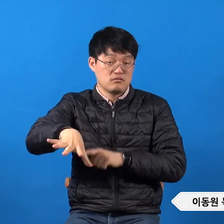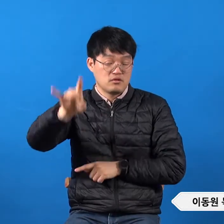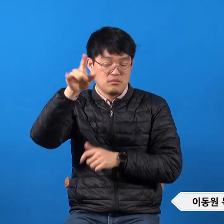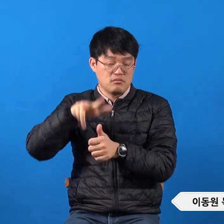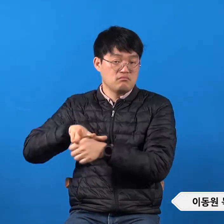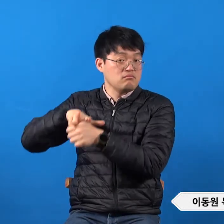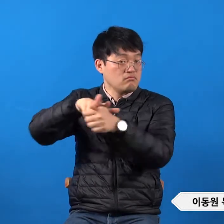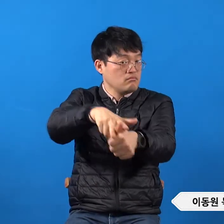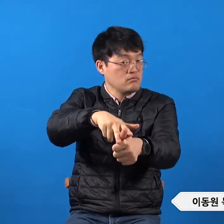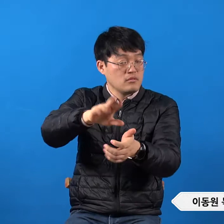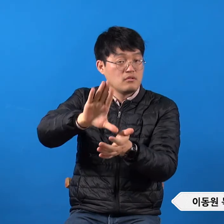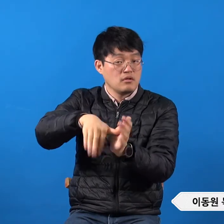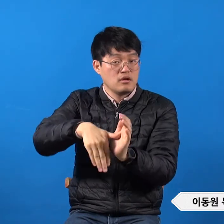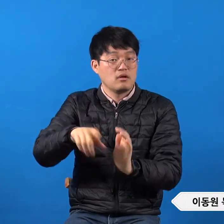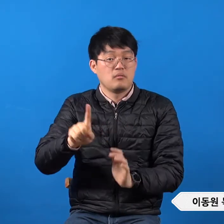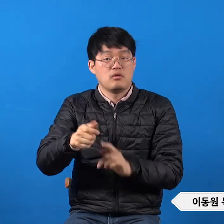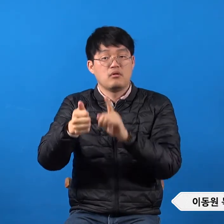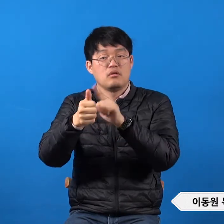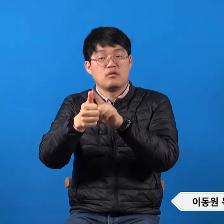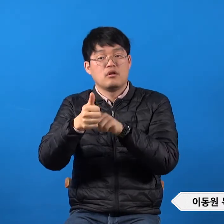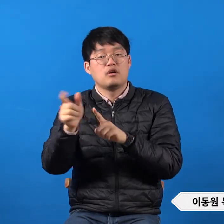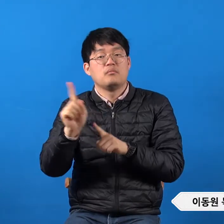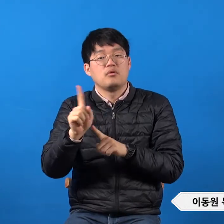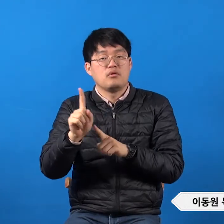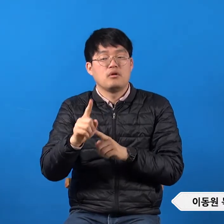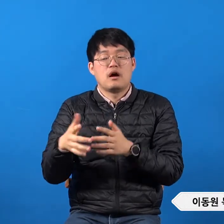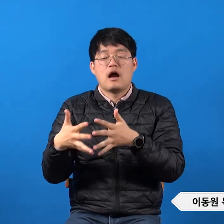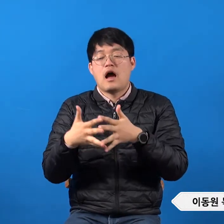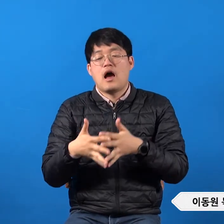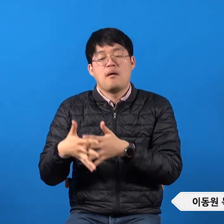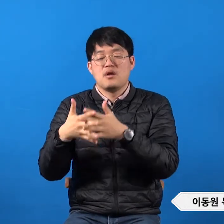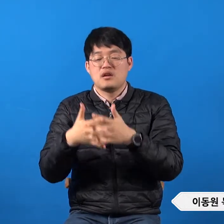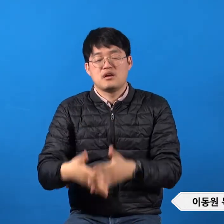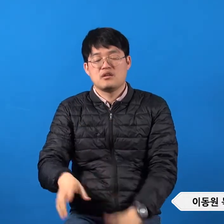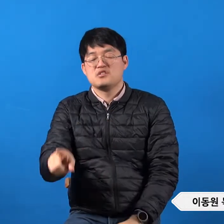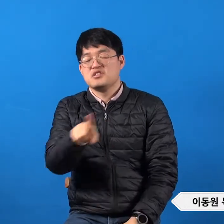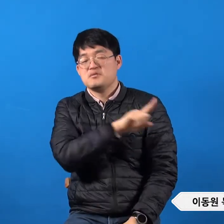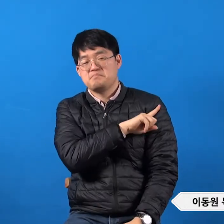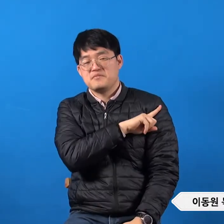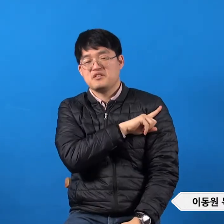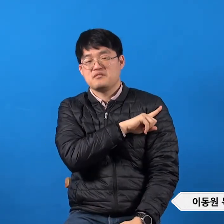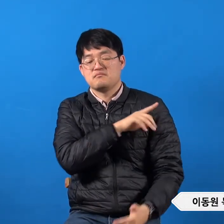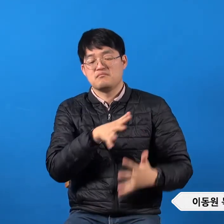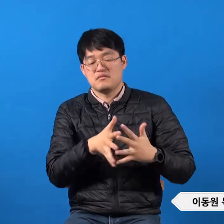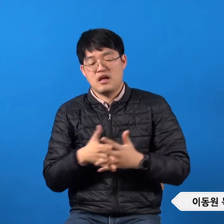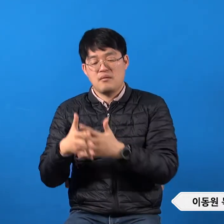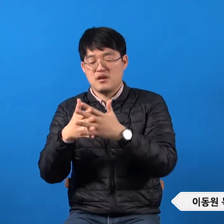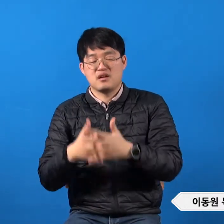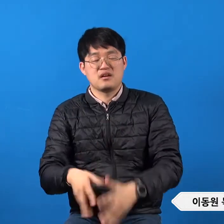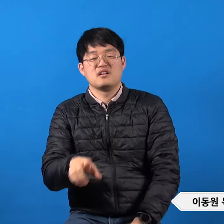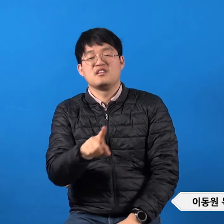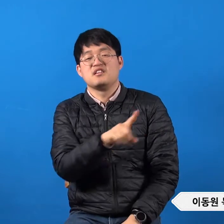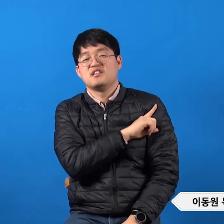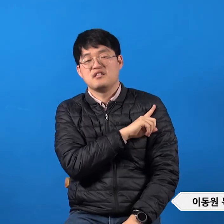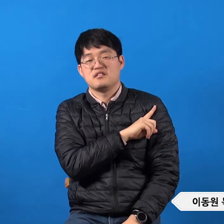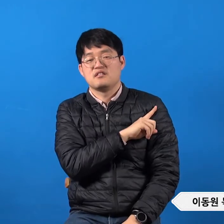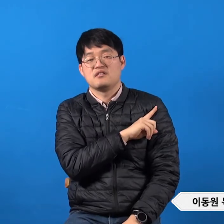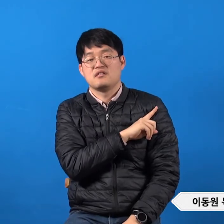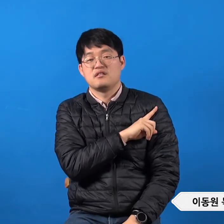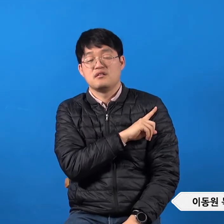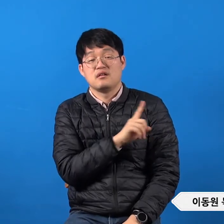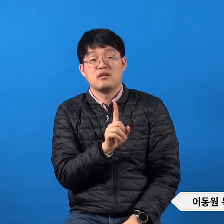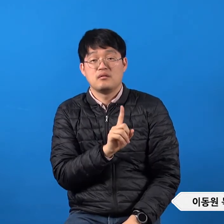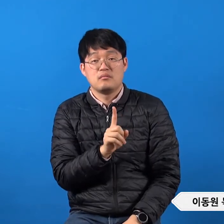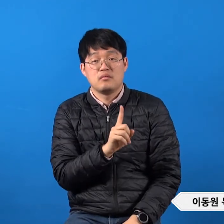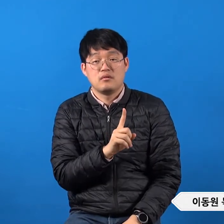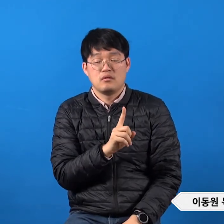때 표가 뭐냐면 아메리카 퍼스트였어요. 미국이 먼저다. 미국이 먼저다.